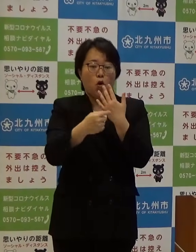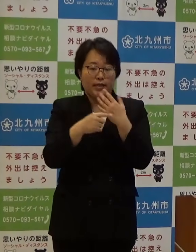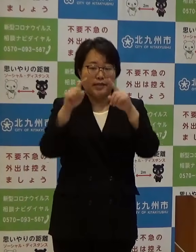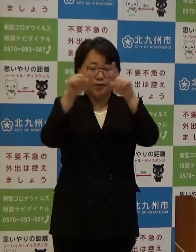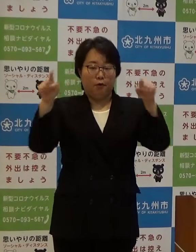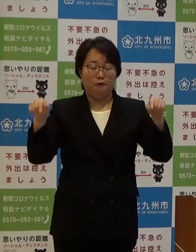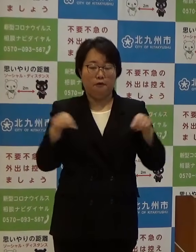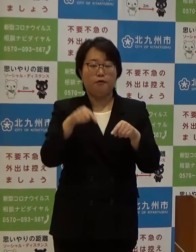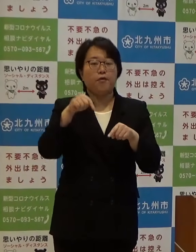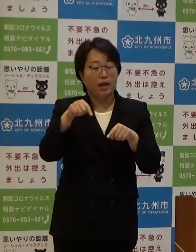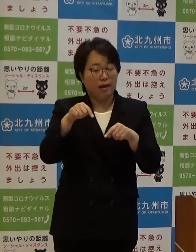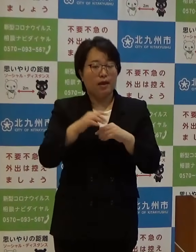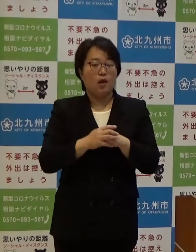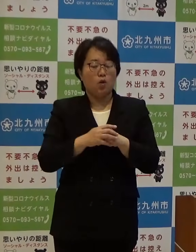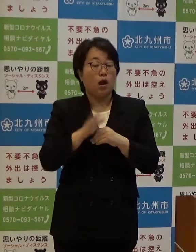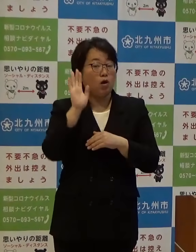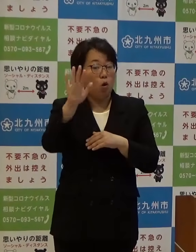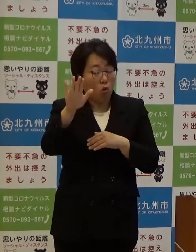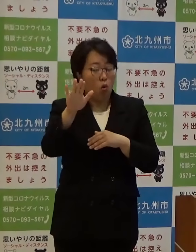とか、